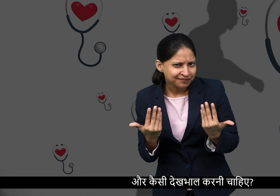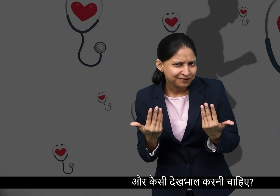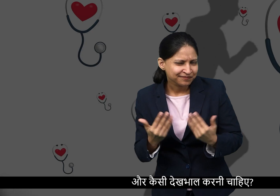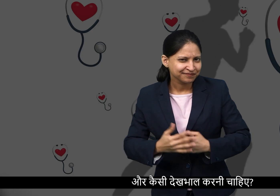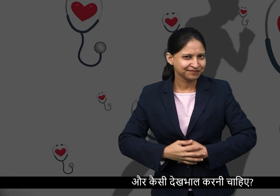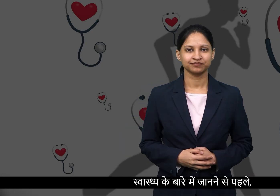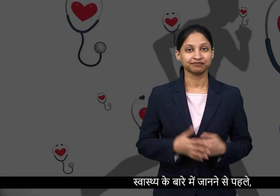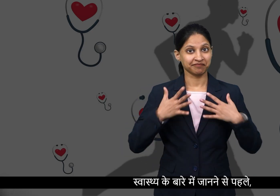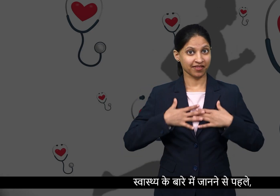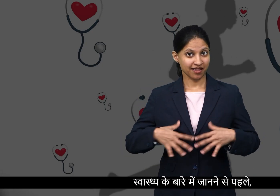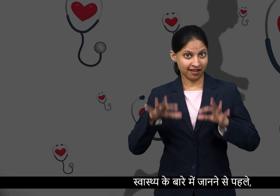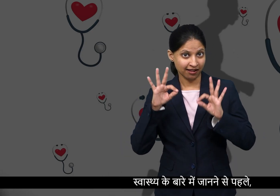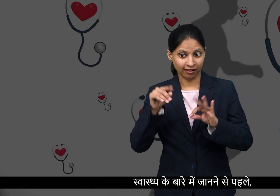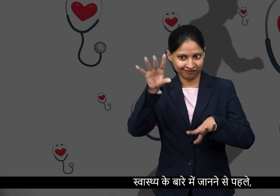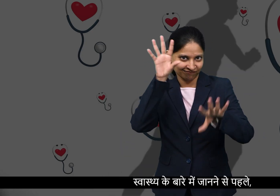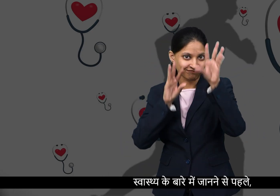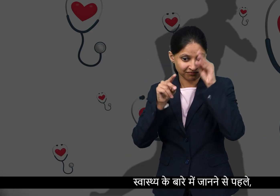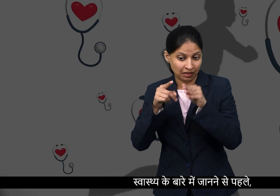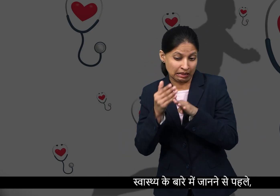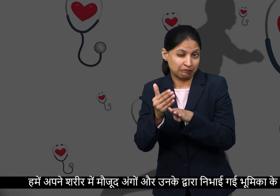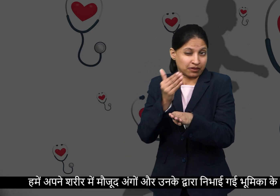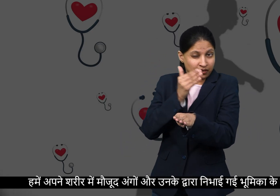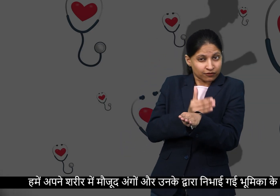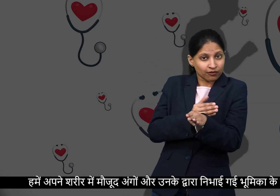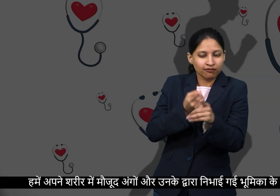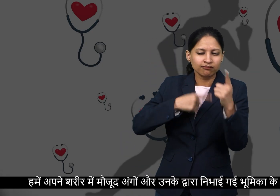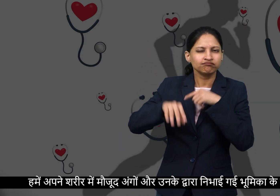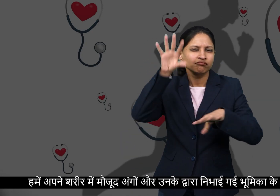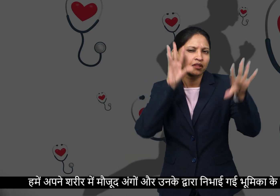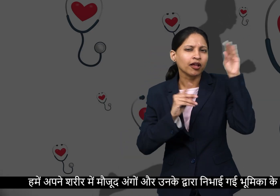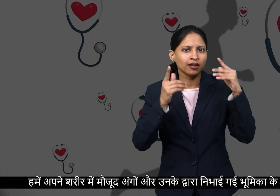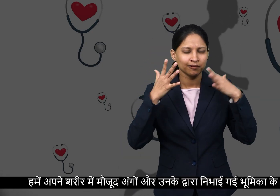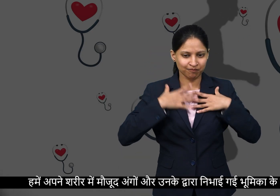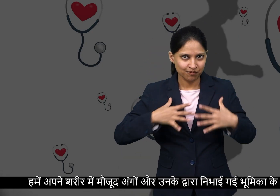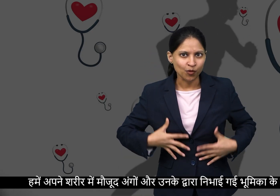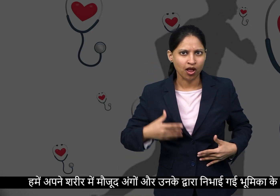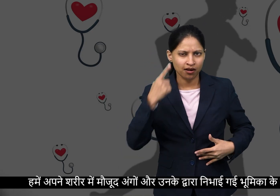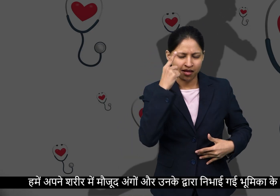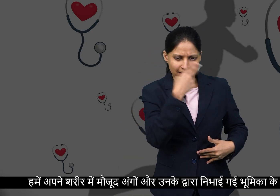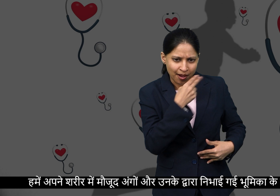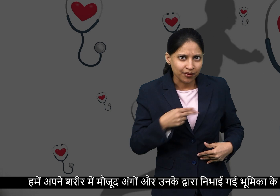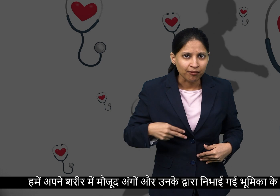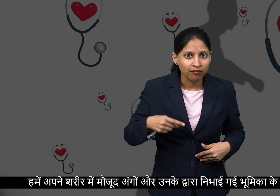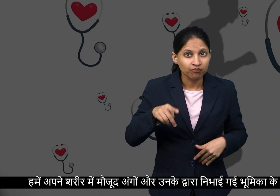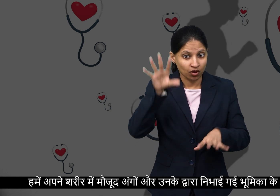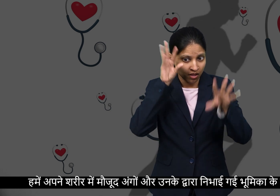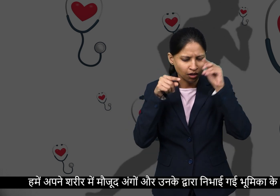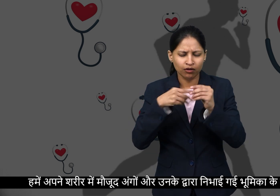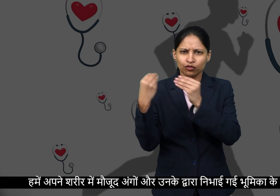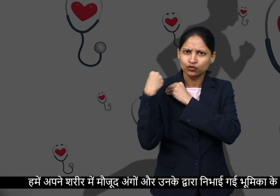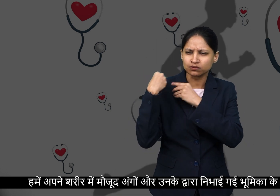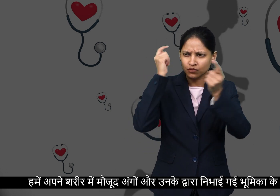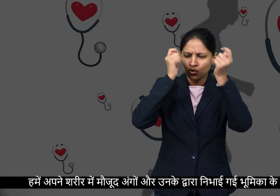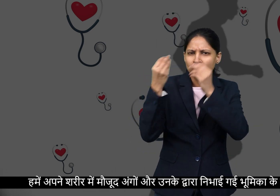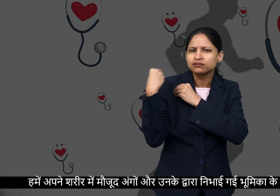चाहिए। स्वास्थ्य के बारे में जानने से पहले हमें अपने शरीर में मौजूद अंगों और उनके द्वारा निभाई गई भूमिका के बारे